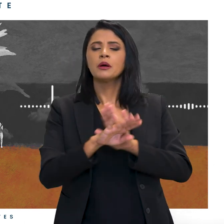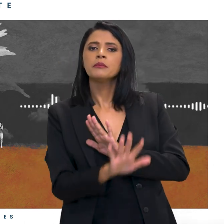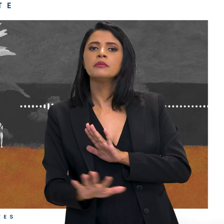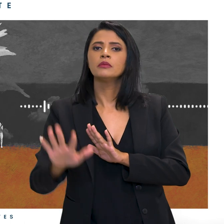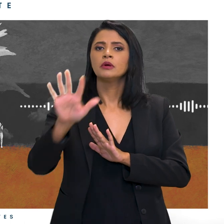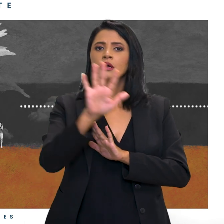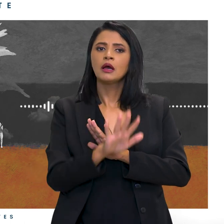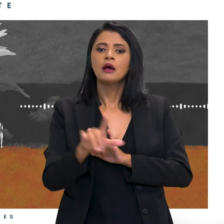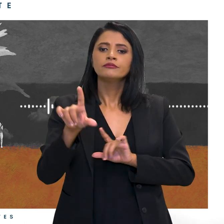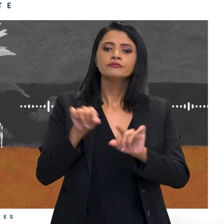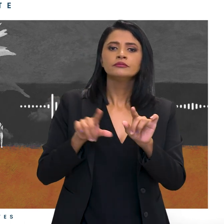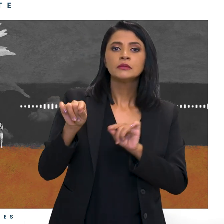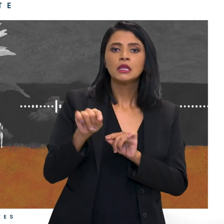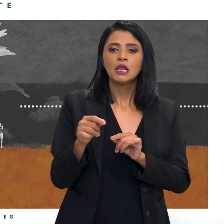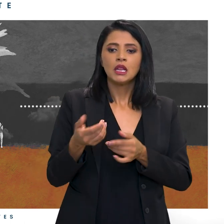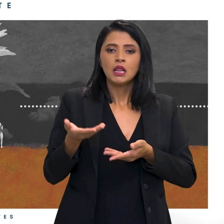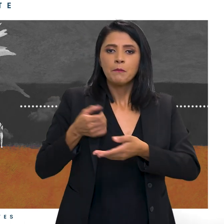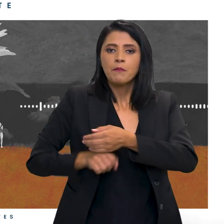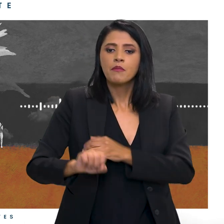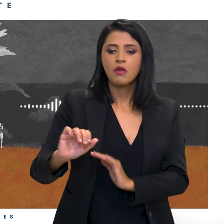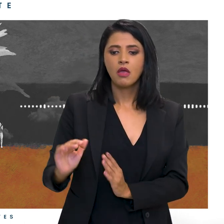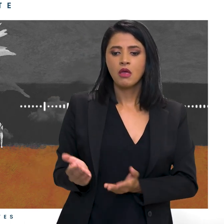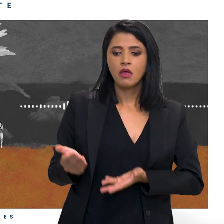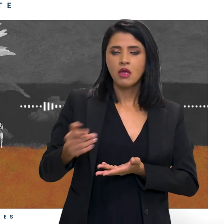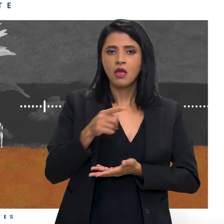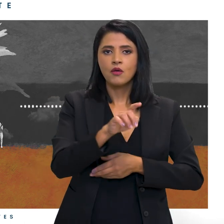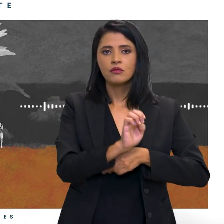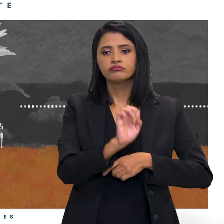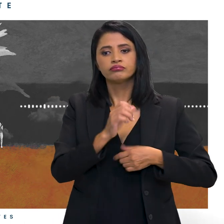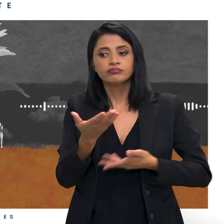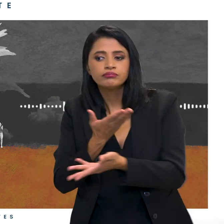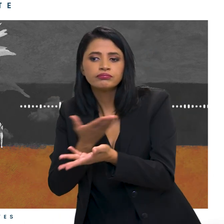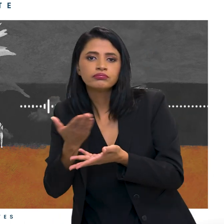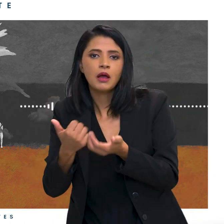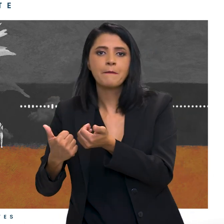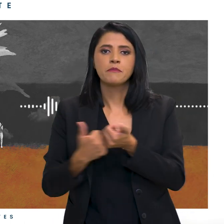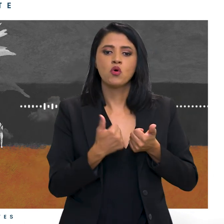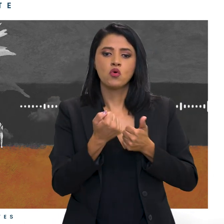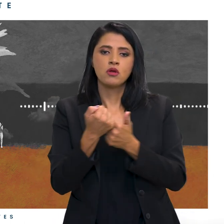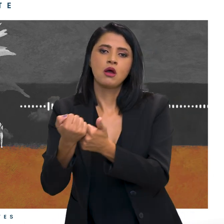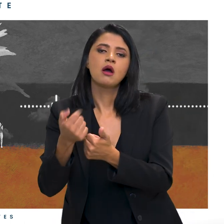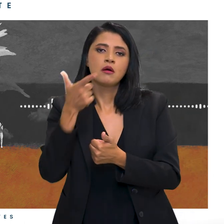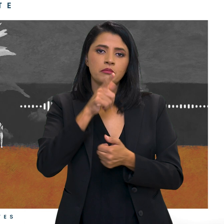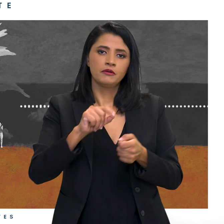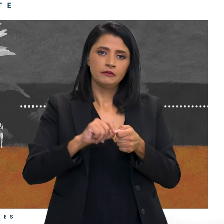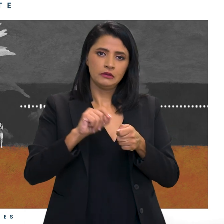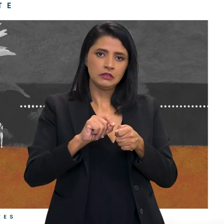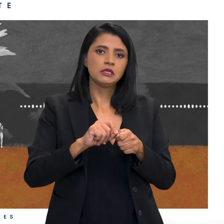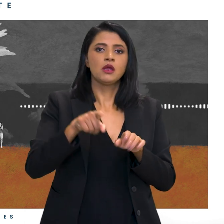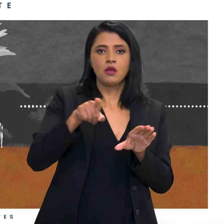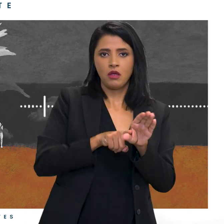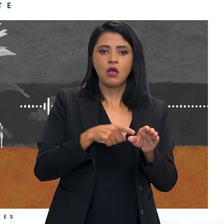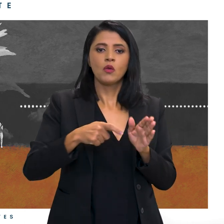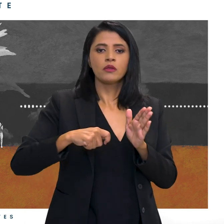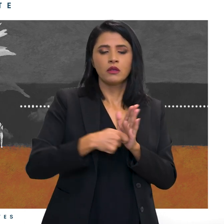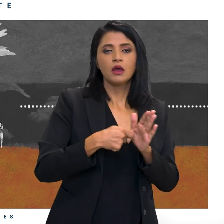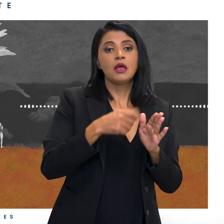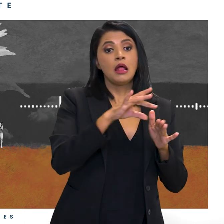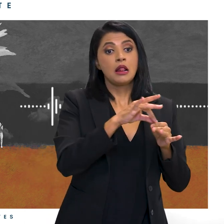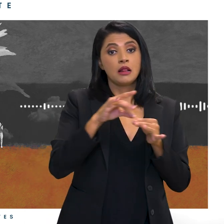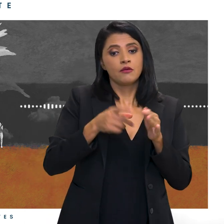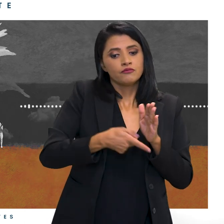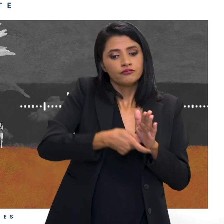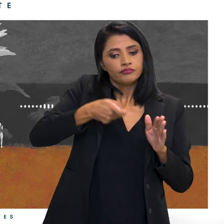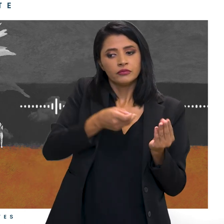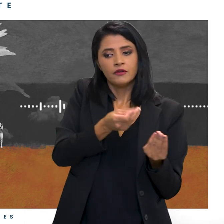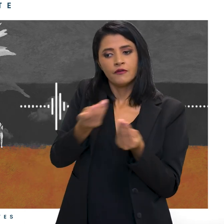do Programa Nacional de Triagem Neonatal. A novidade é que os estados vão colaborar entre si para a realização do teste do pezinho,